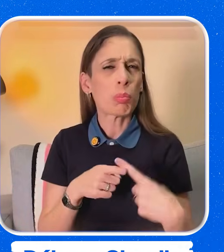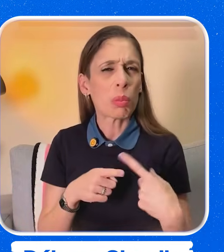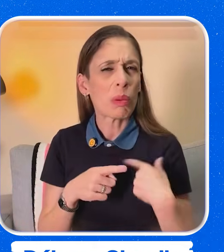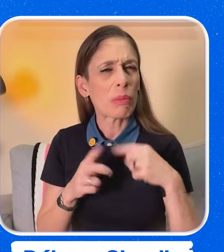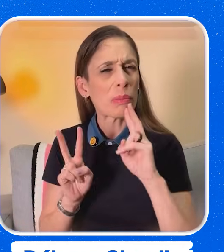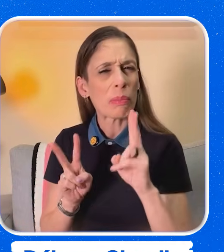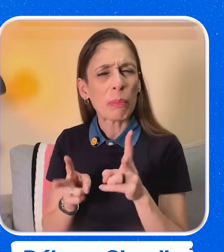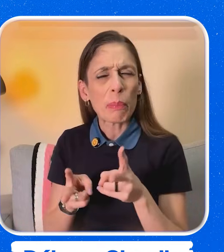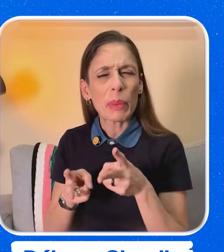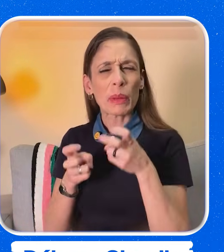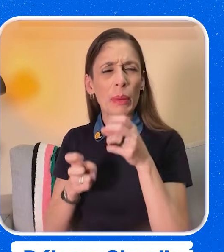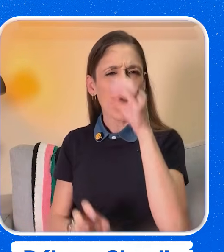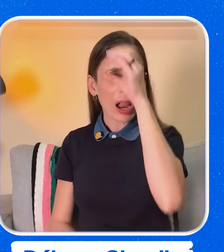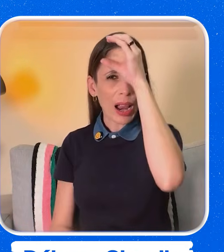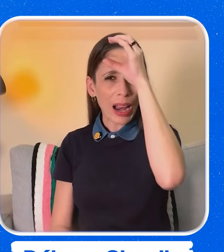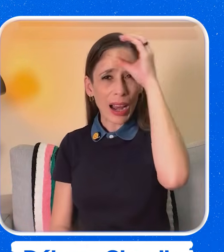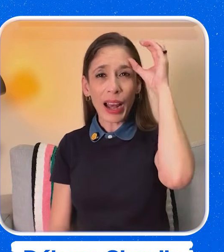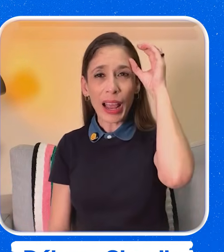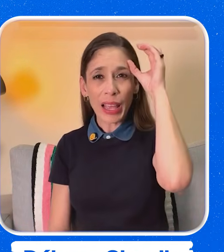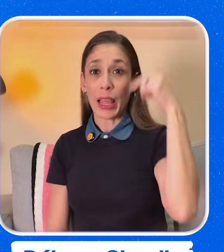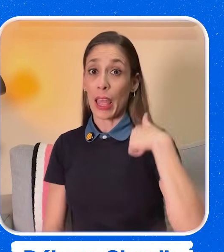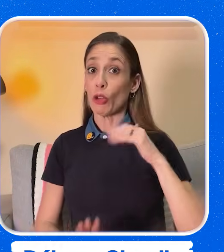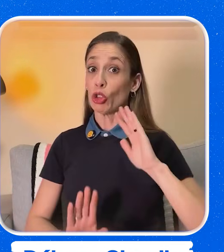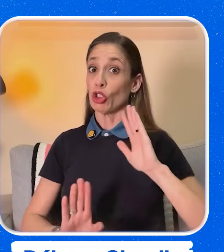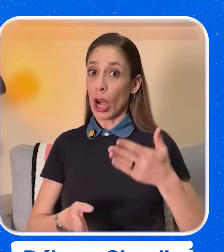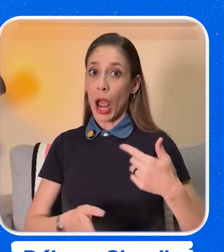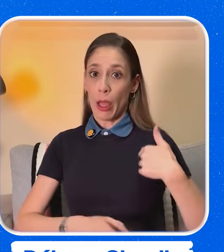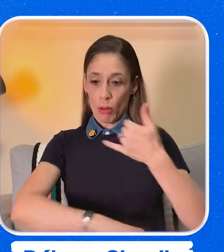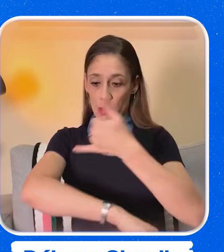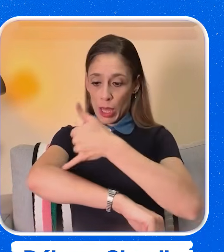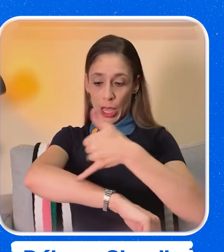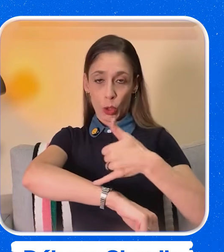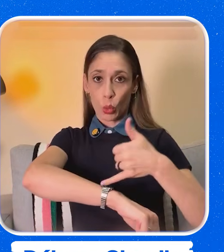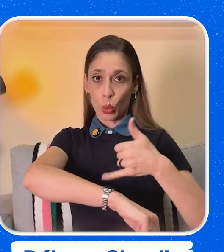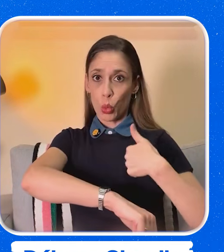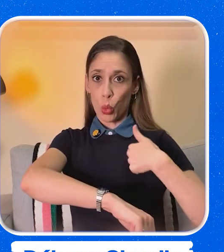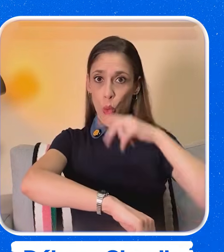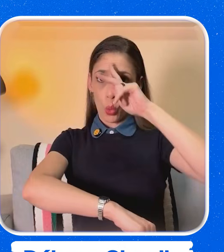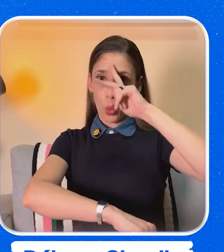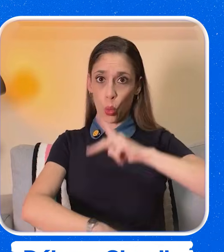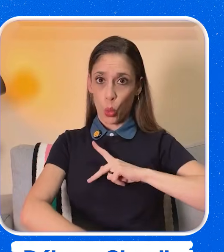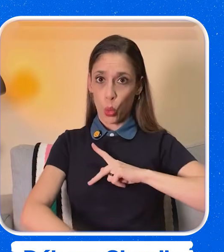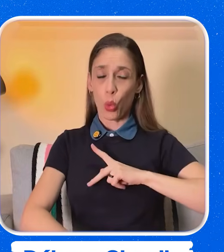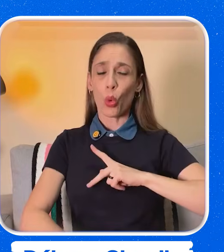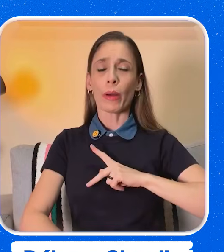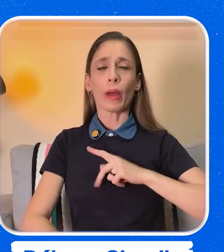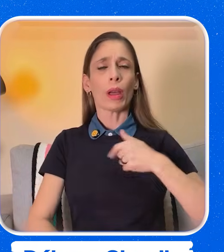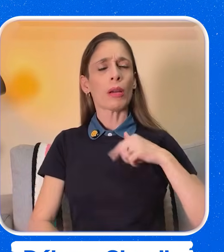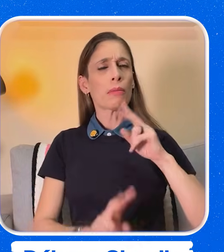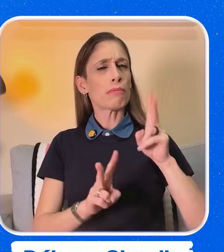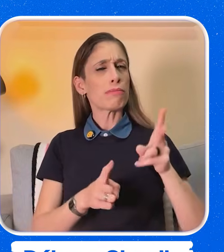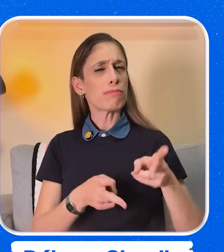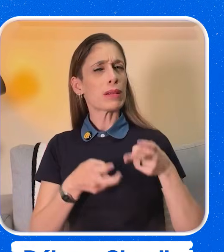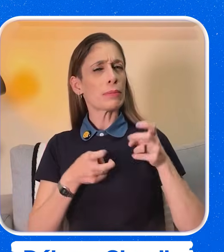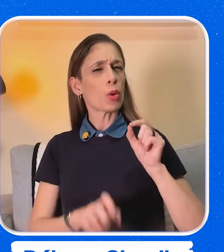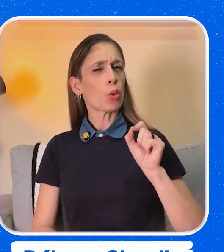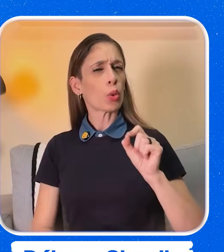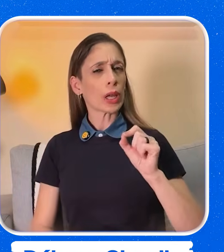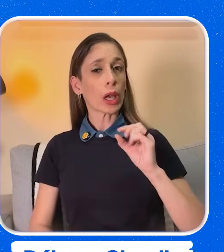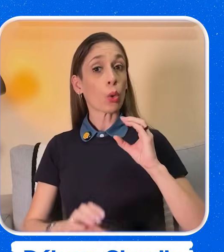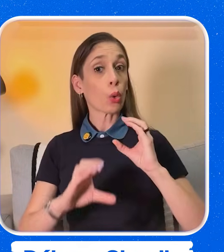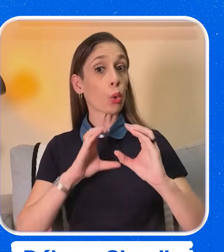enquanto cliente, né, eu me tatuo já há mais de 10 anos, eu sempre notei que a comunicação dentro